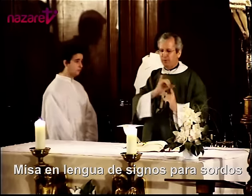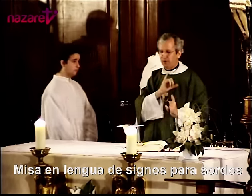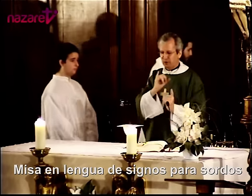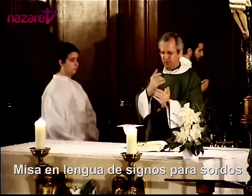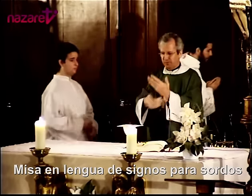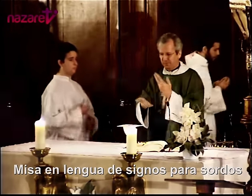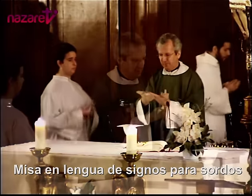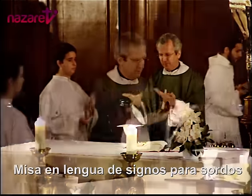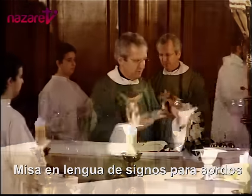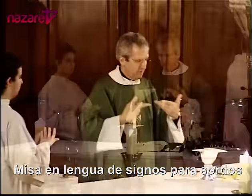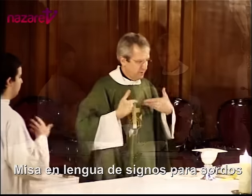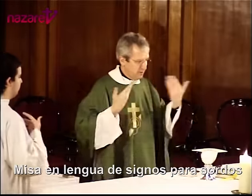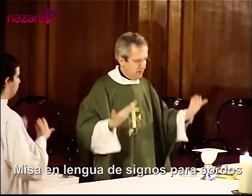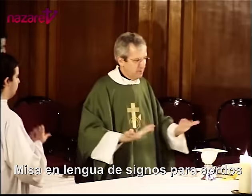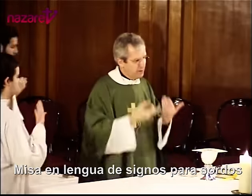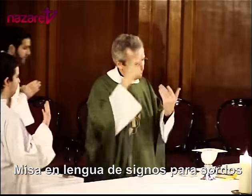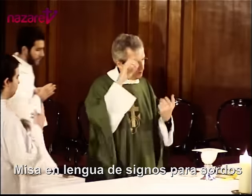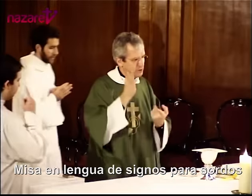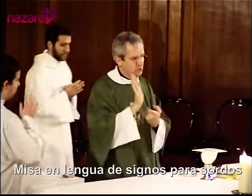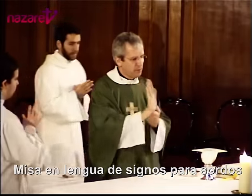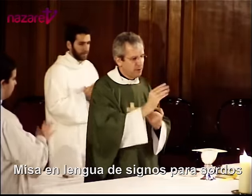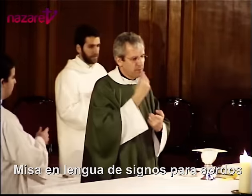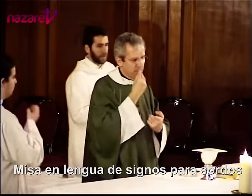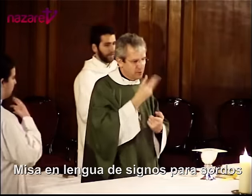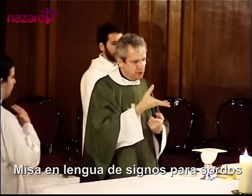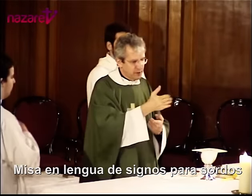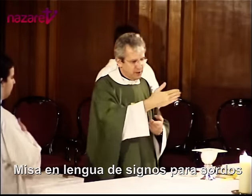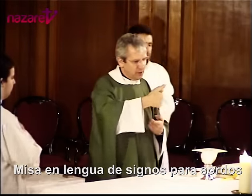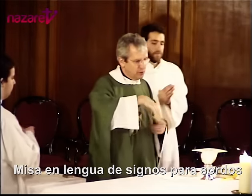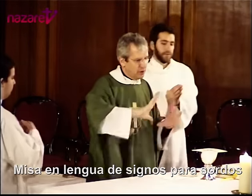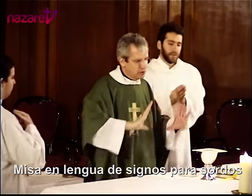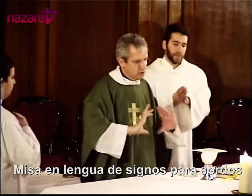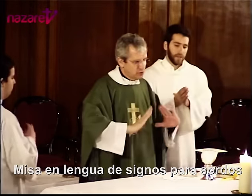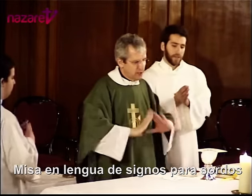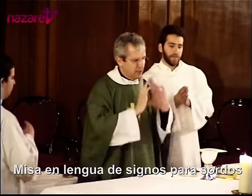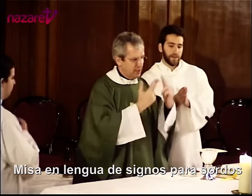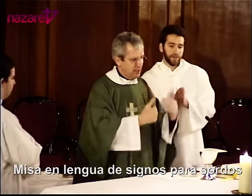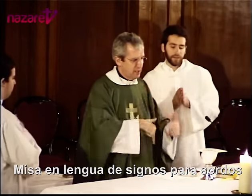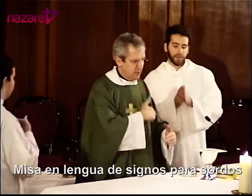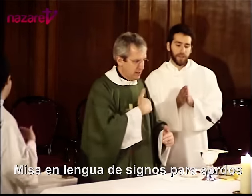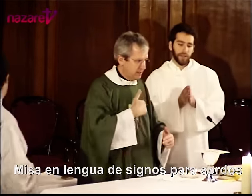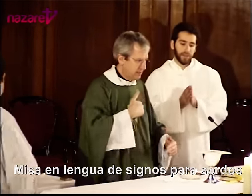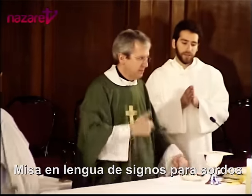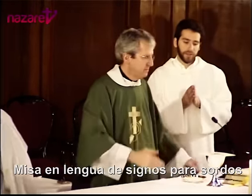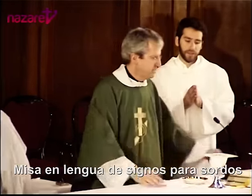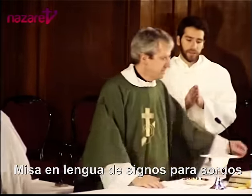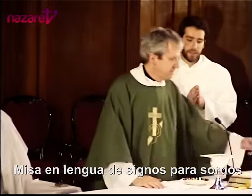Todopoderoso. El Señor reciba de tus manos este sacrificio para la alabanza y gloria de su nombre, para nuestro bien y de toda su santa